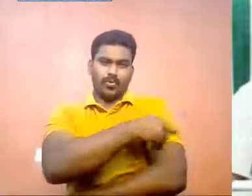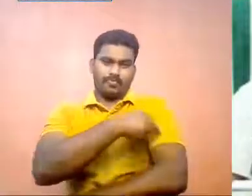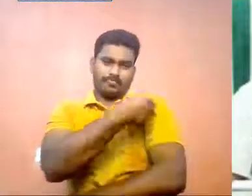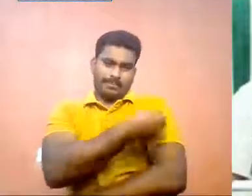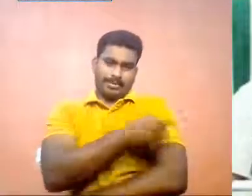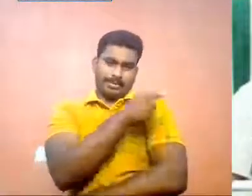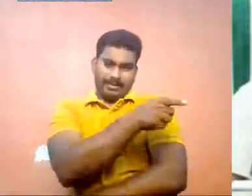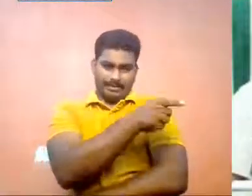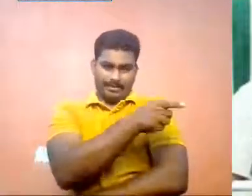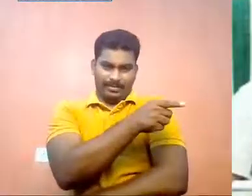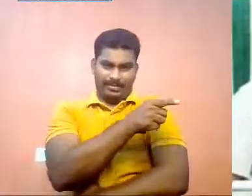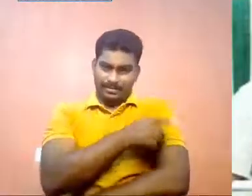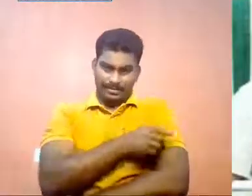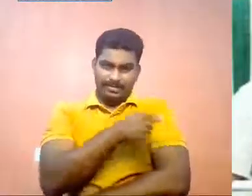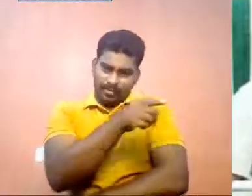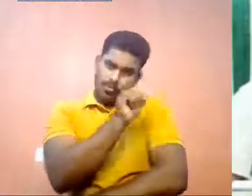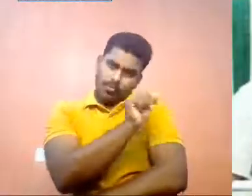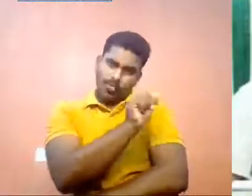കൂടുതൽ വേണ്ടതുണ്ട്.